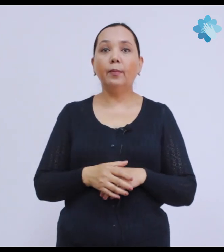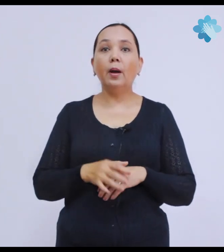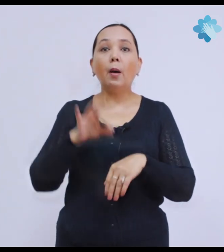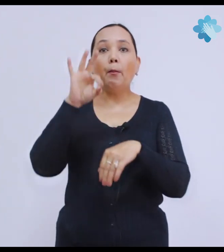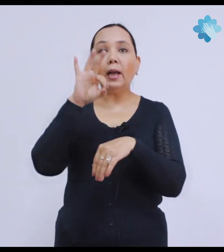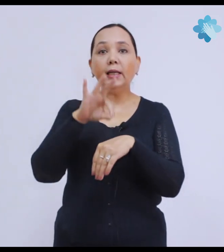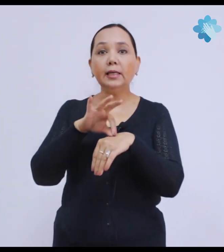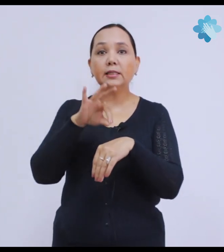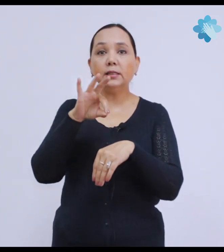болезнь